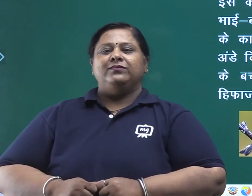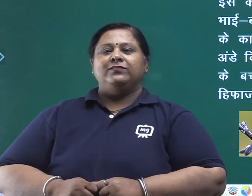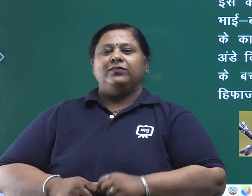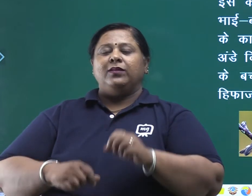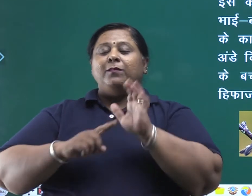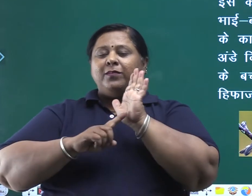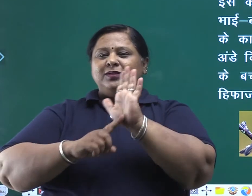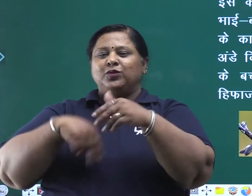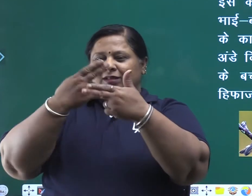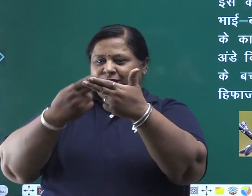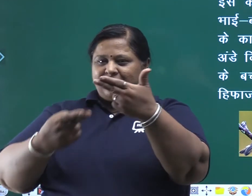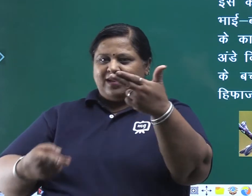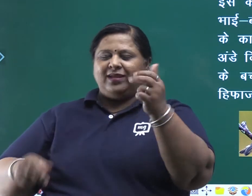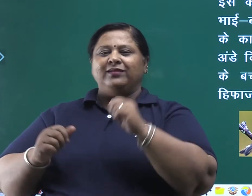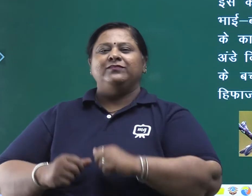प्रस्तुत कहानी